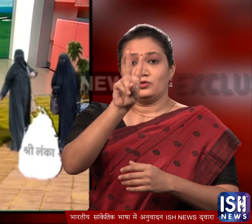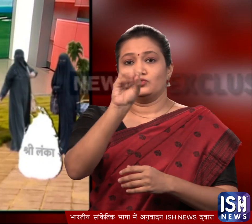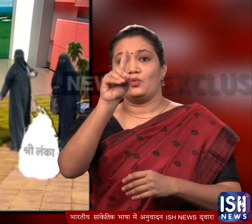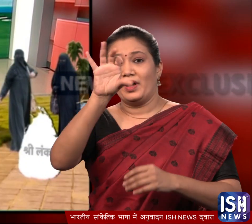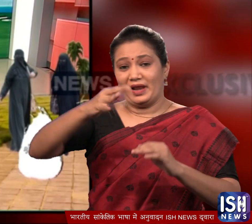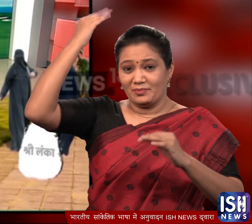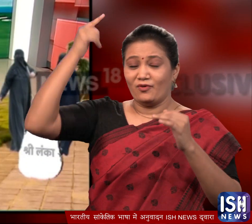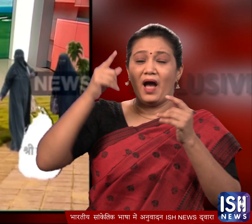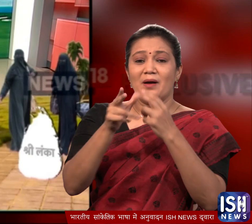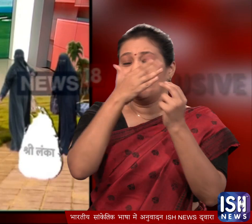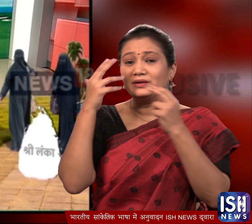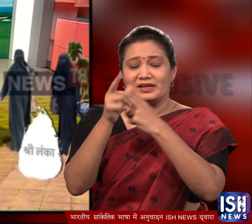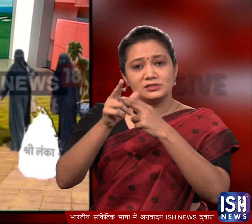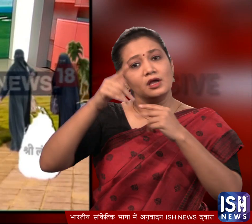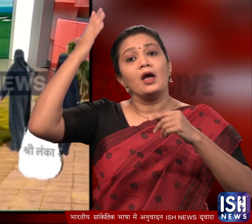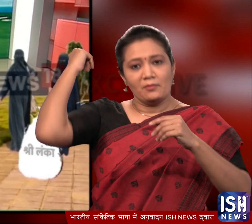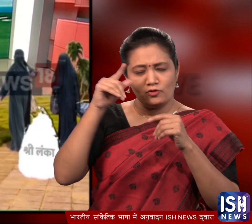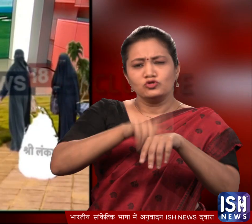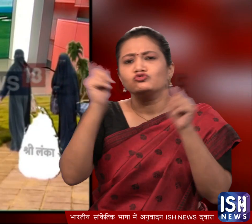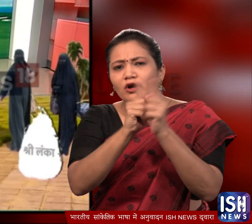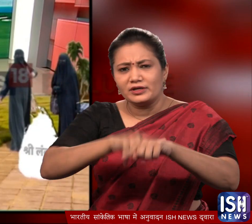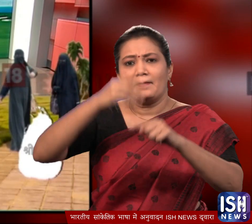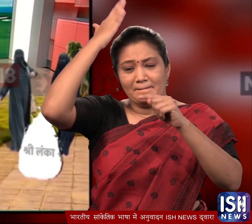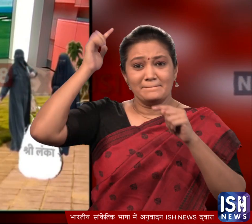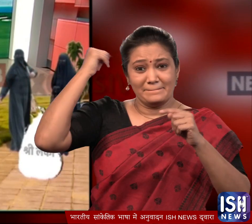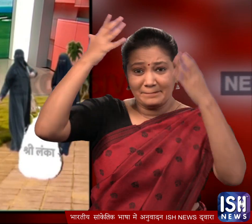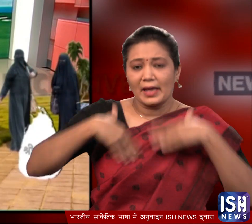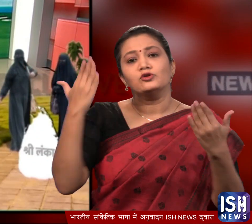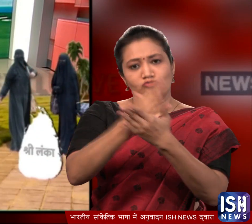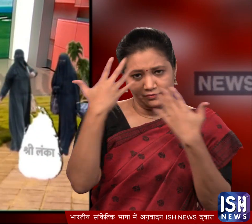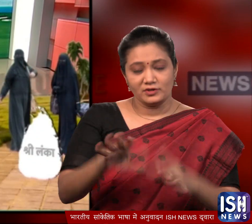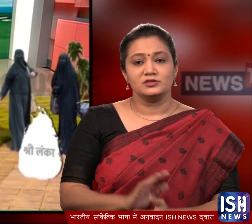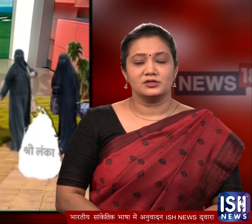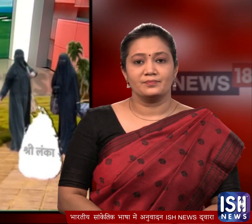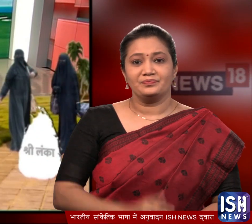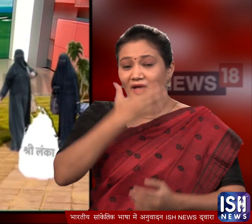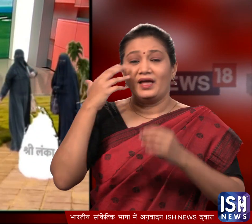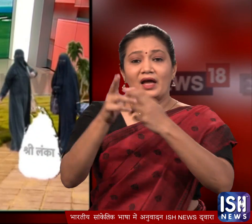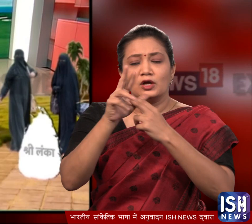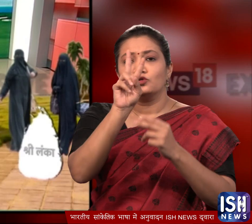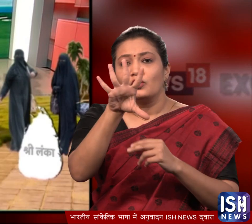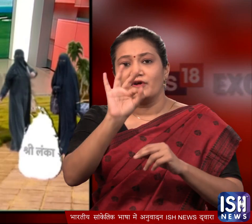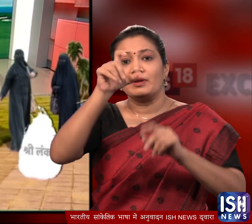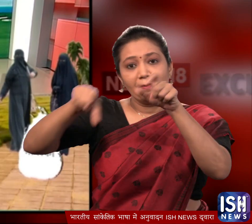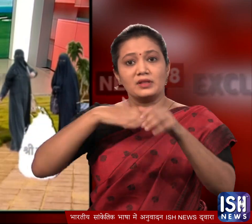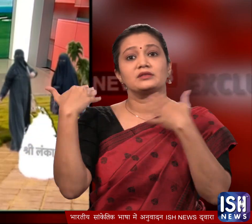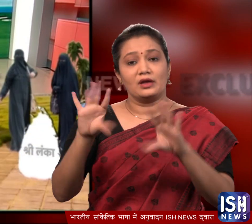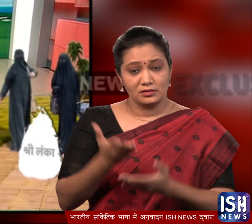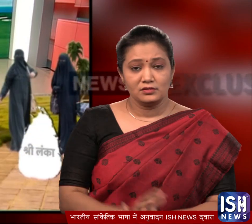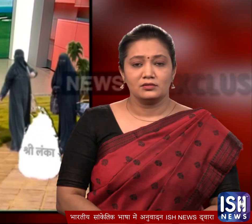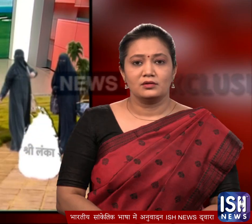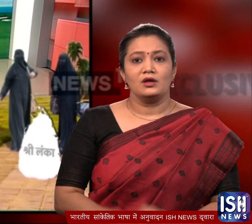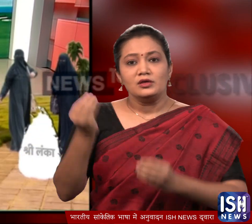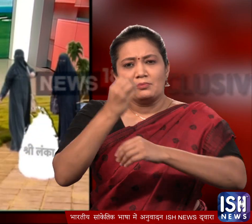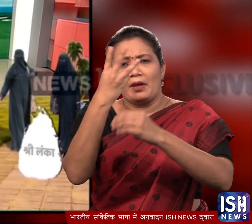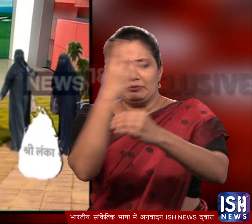ने साल 2019 में हुए आतंकी हमले के बाद भी बुर्का पहनने पर कुछ वक्त के लिए रोक लगा दी थी। इन आतंकी हमलों में 250 से ज्यादा लोगों की